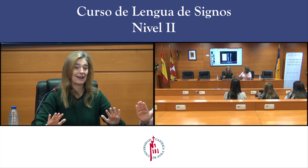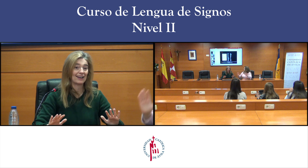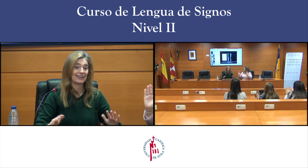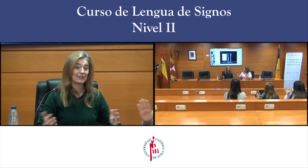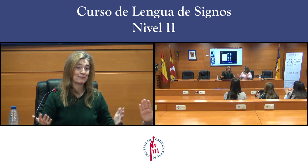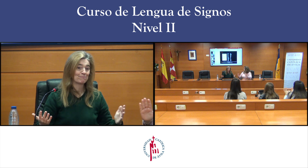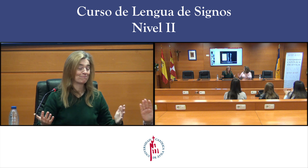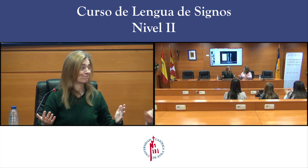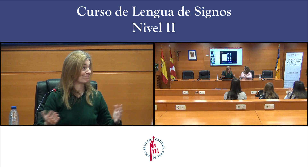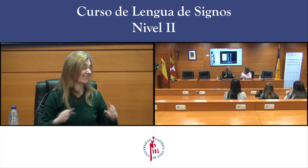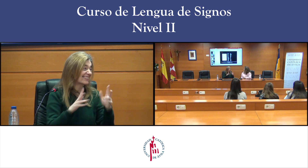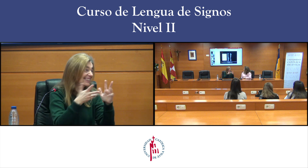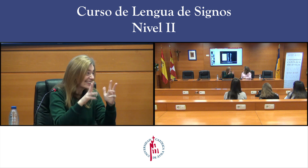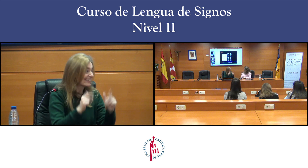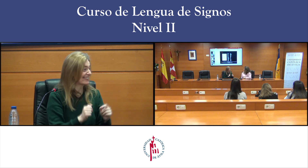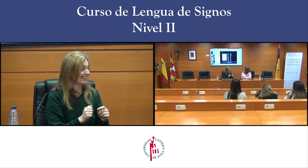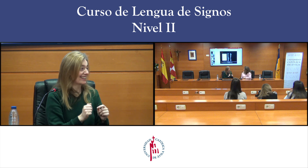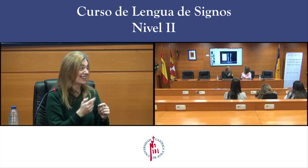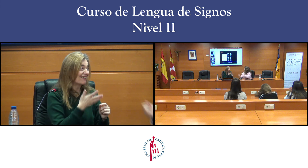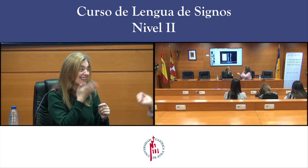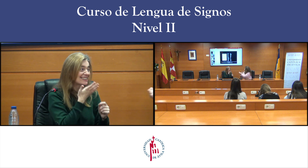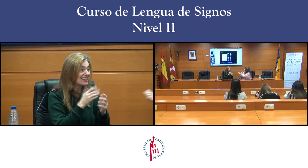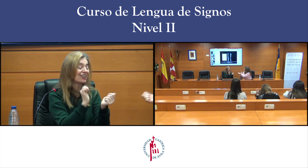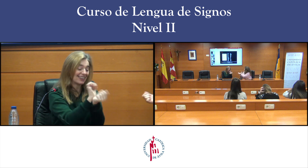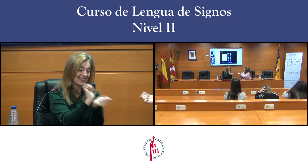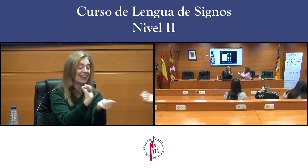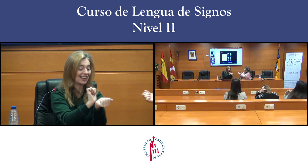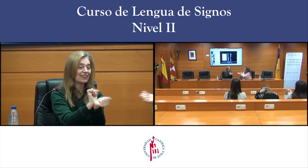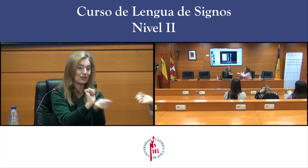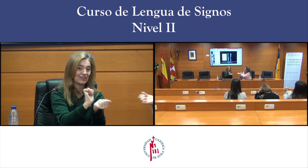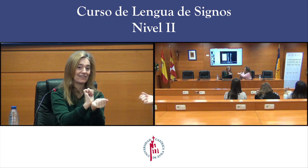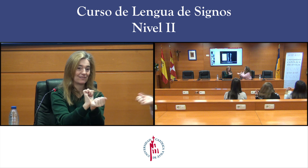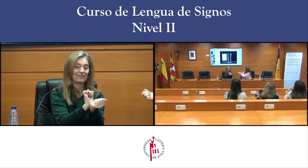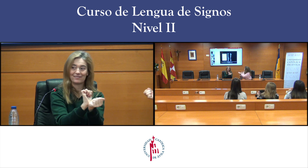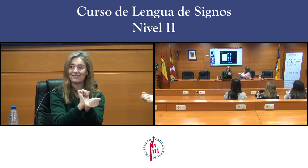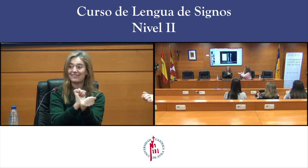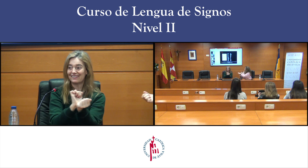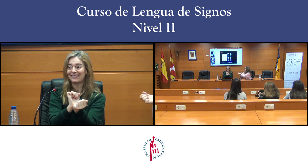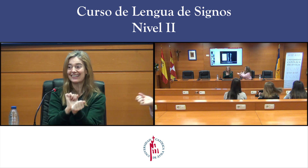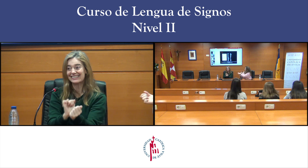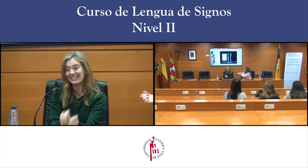es así como parar pero de tener en policía Pues así